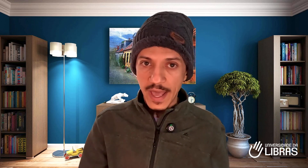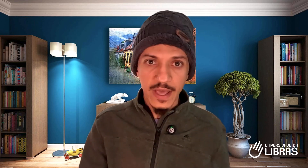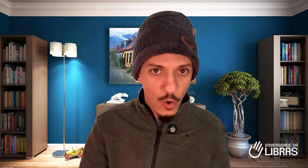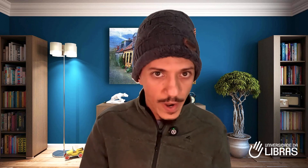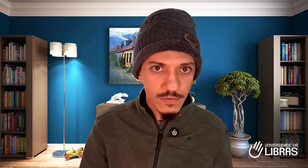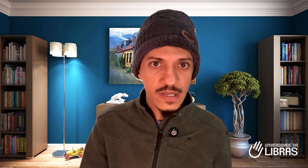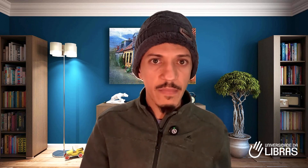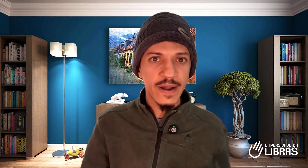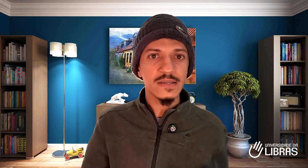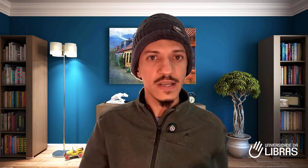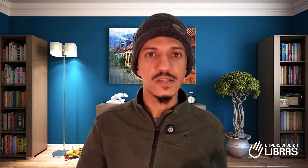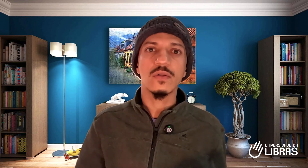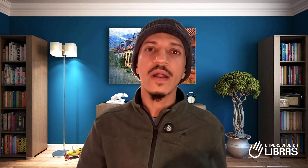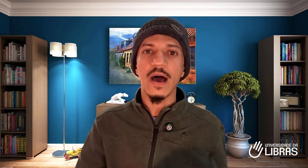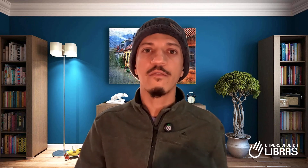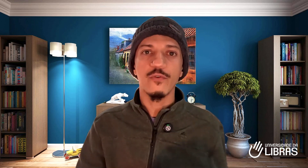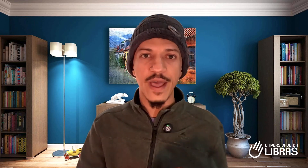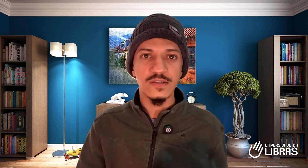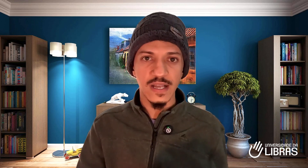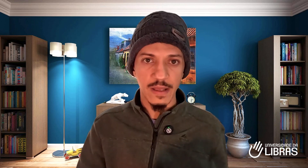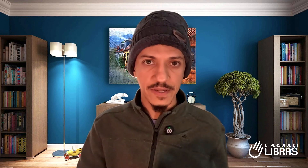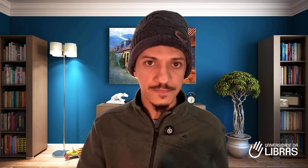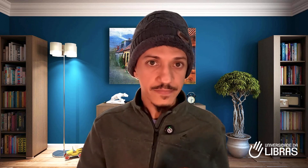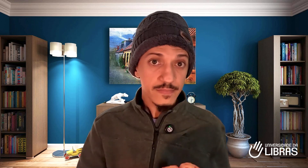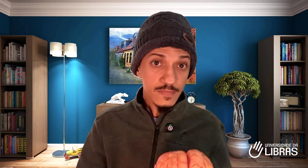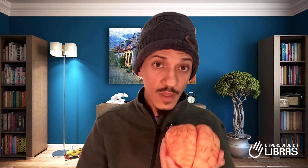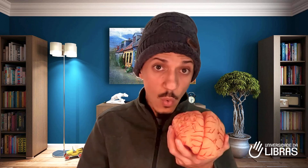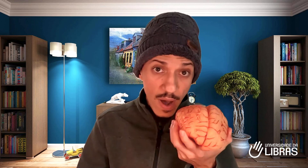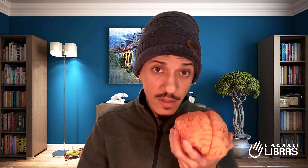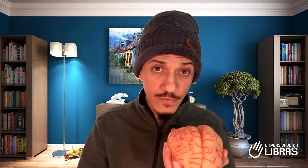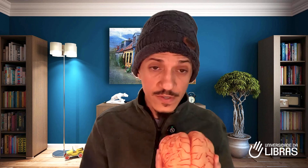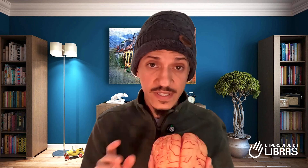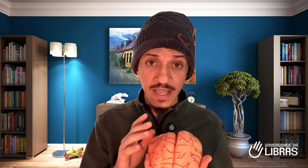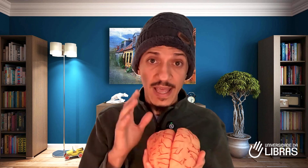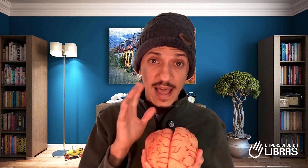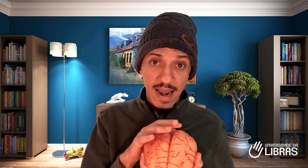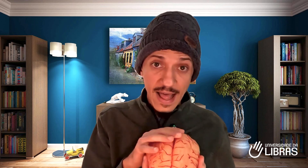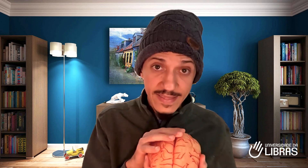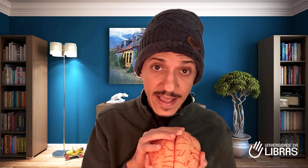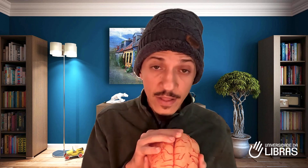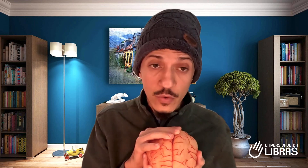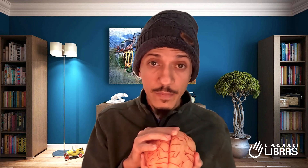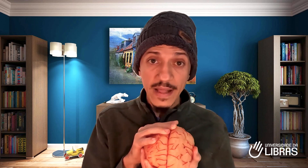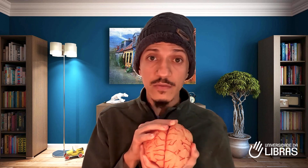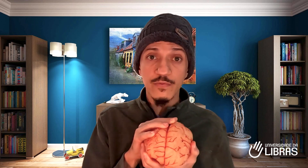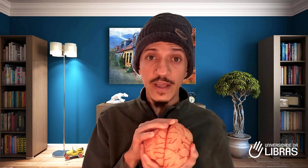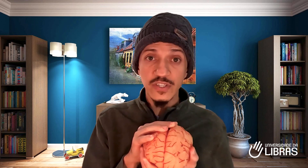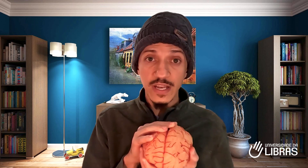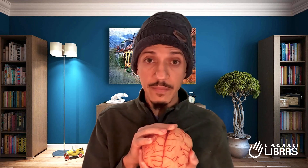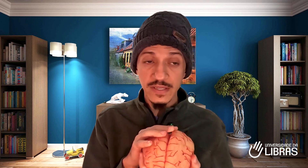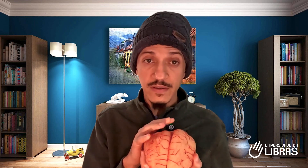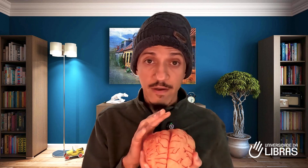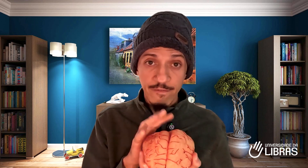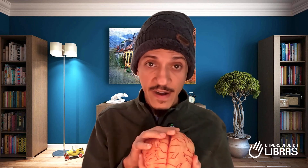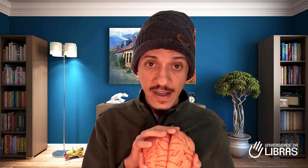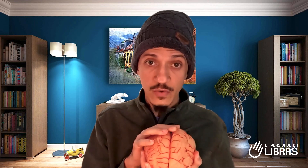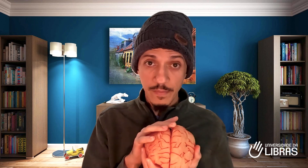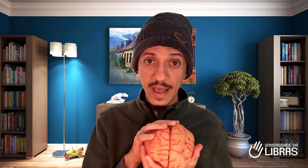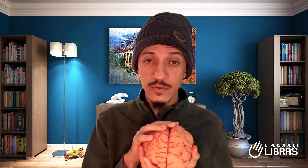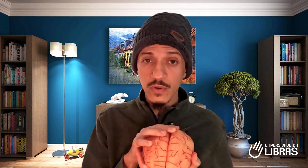8 semanas e se tornaram fluentes em Libras. Quando você, lá dentro do método Fluente em Libras, faz o método,